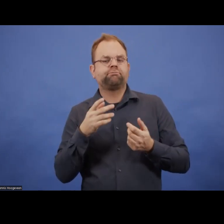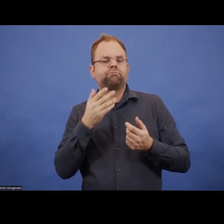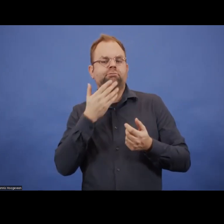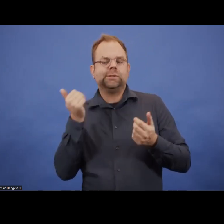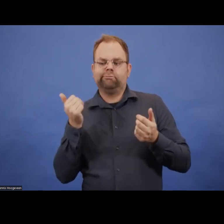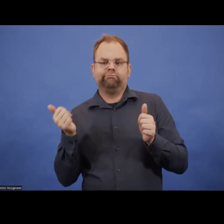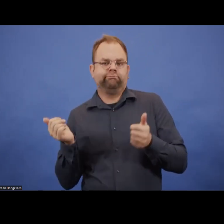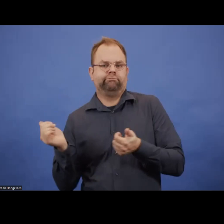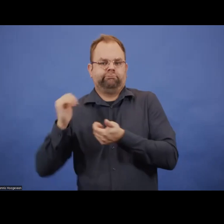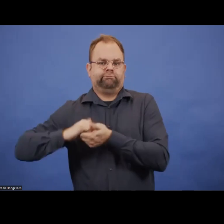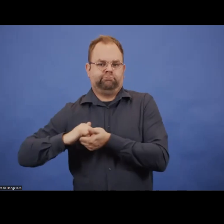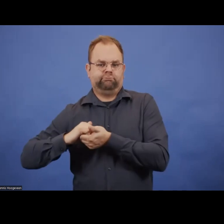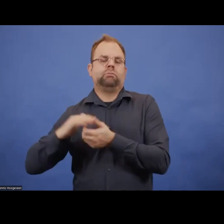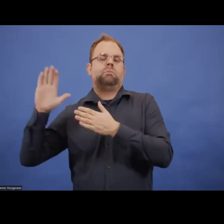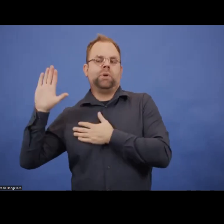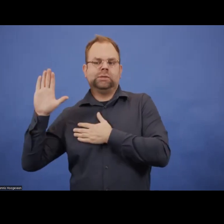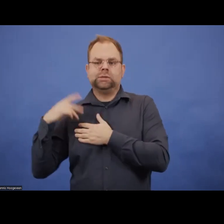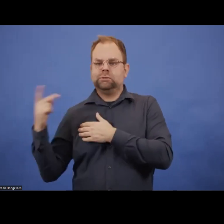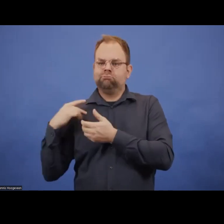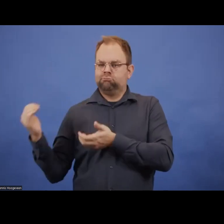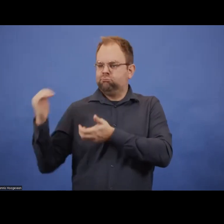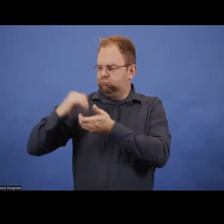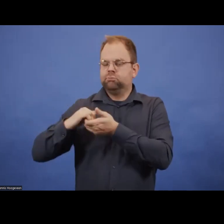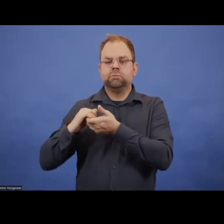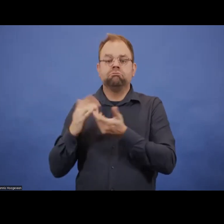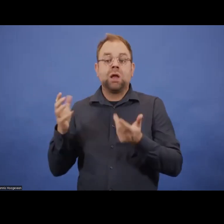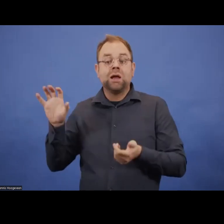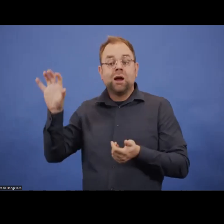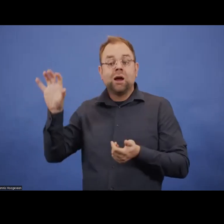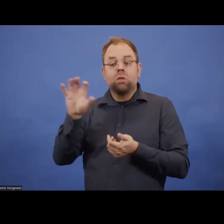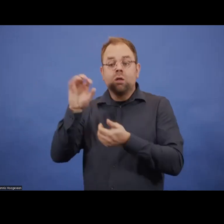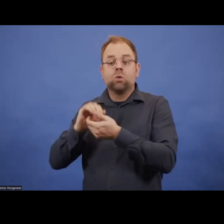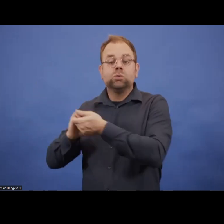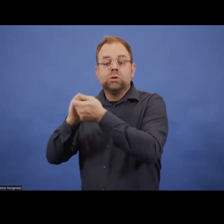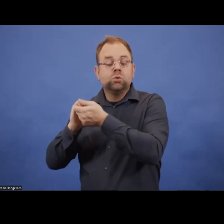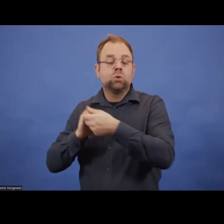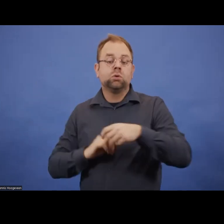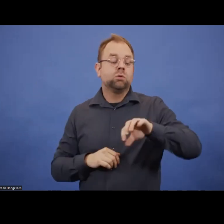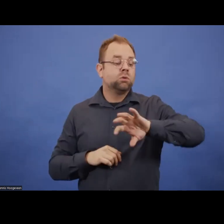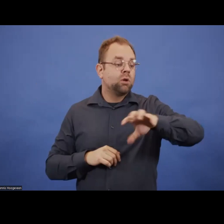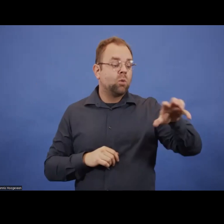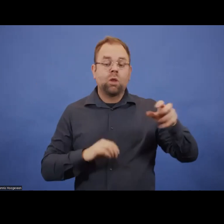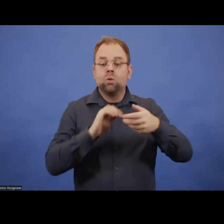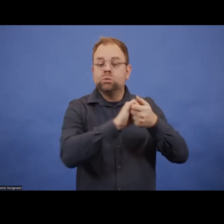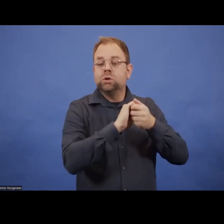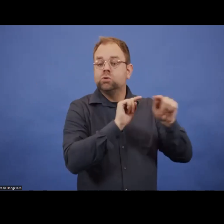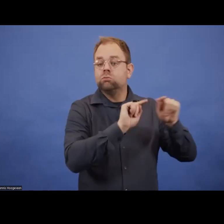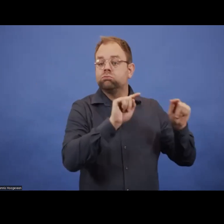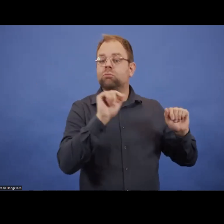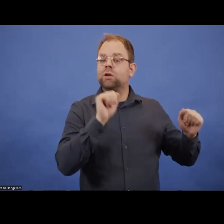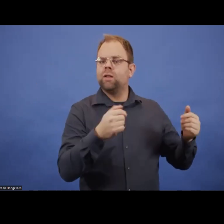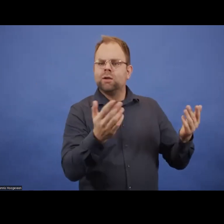organizaciones pueden hacer una reunión, desarrollar capacidades y hacer un plegado